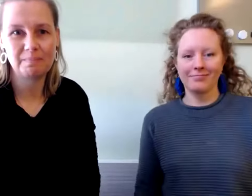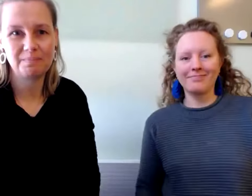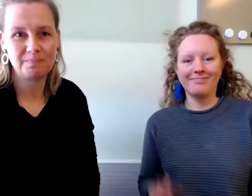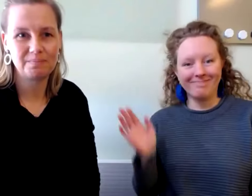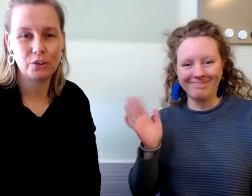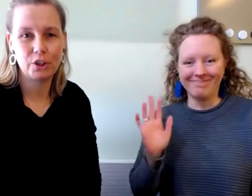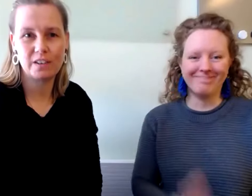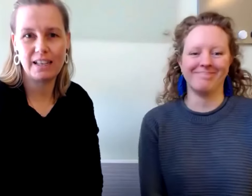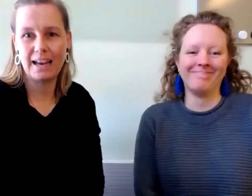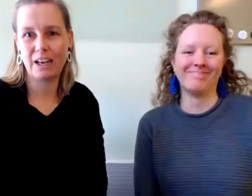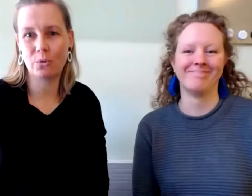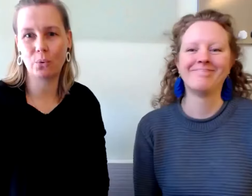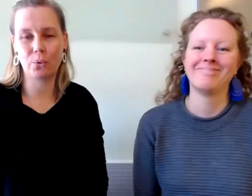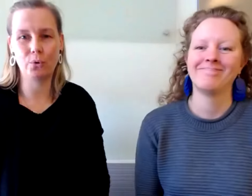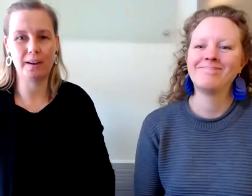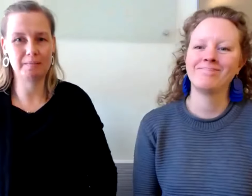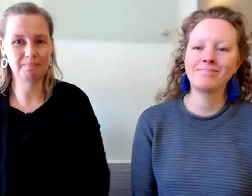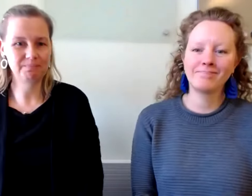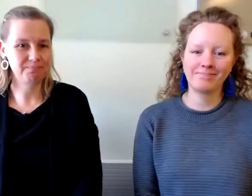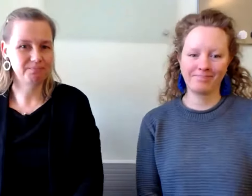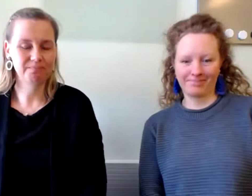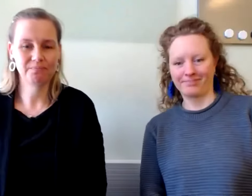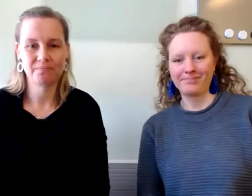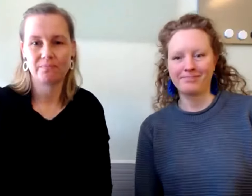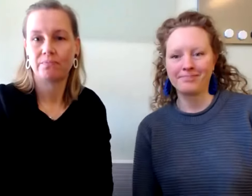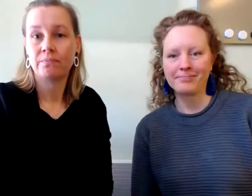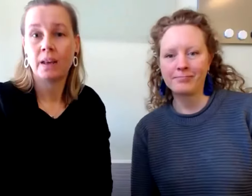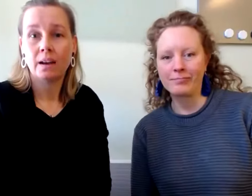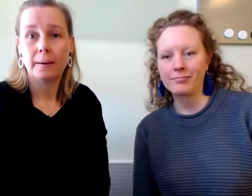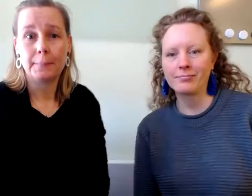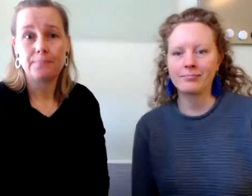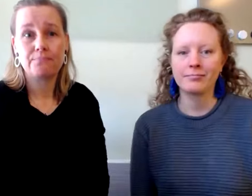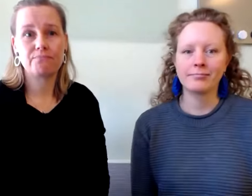Kaikille. Toivottavasti ääni kuuluu hyvin.